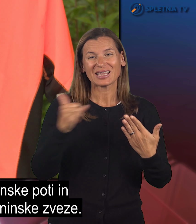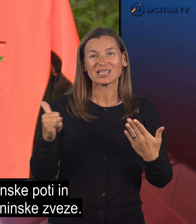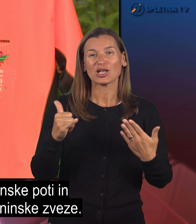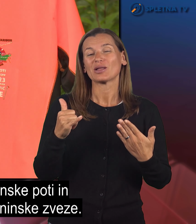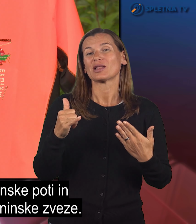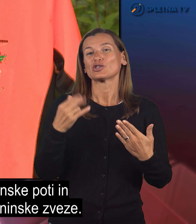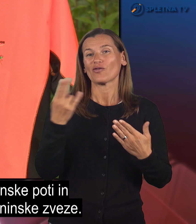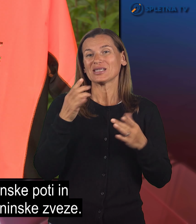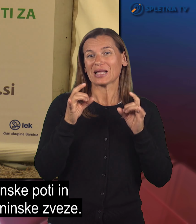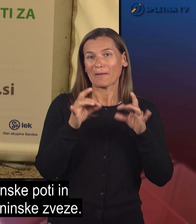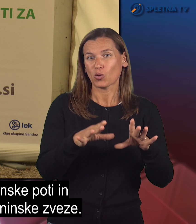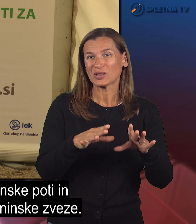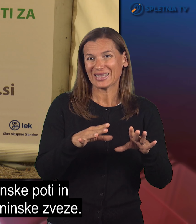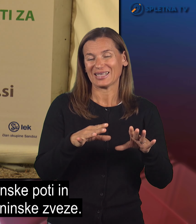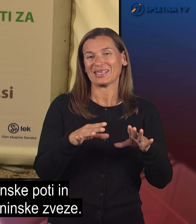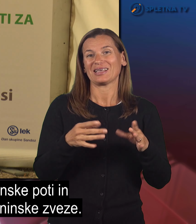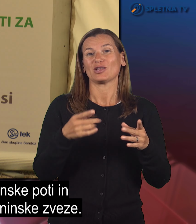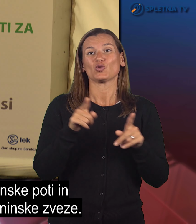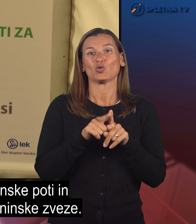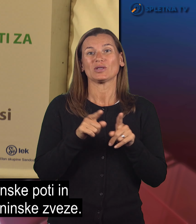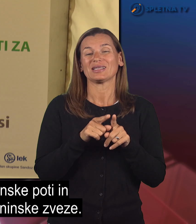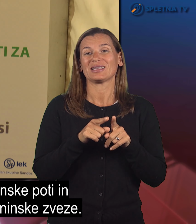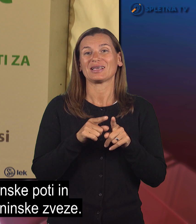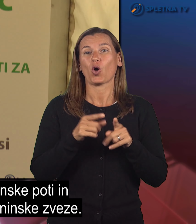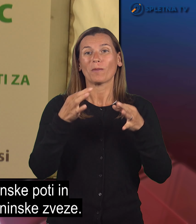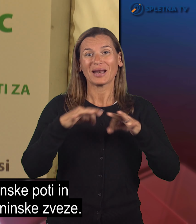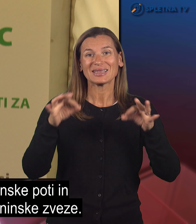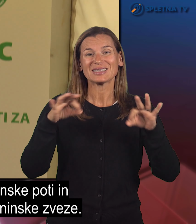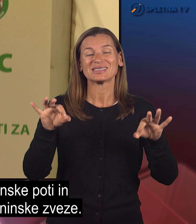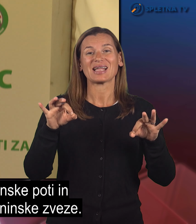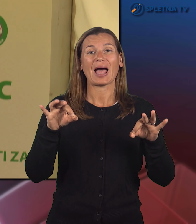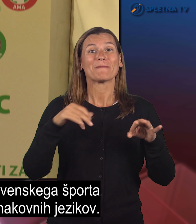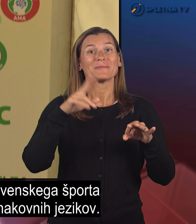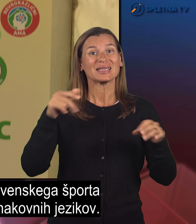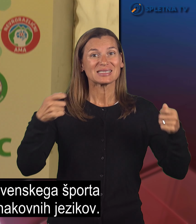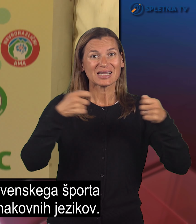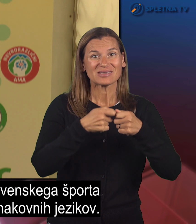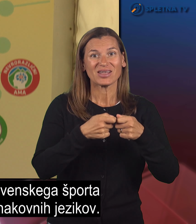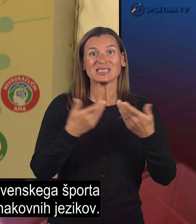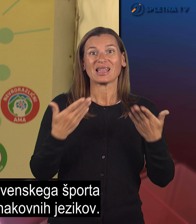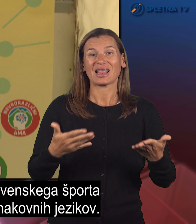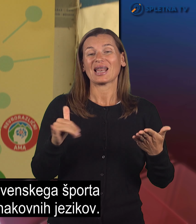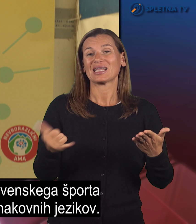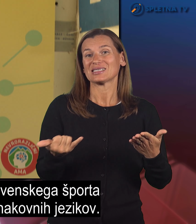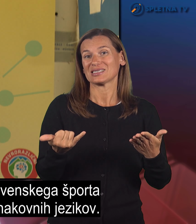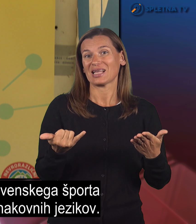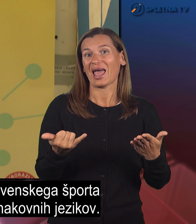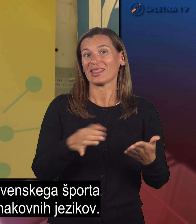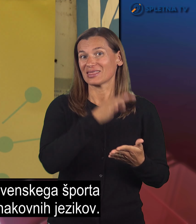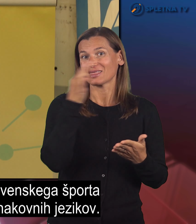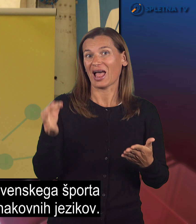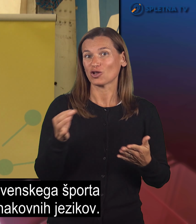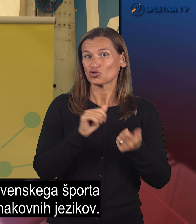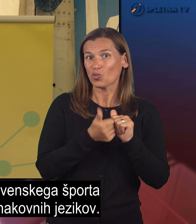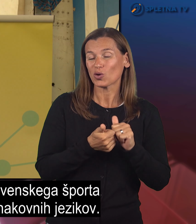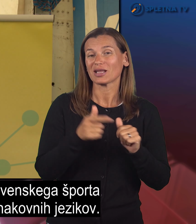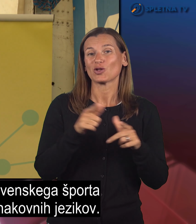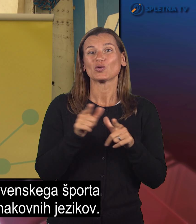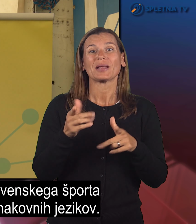poti, 130-letnico planinske zveze, kakor tudi danes je dan slovenskega športa in